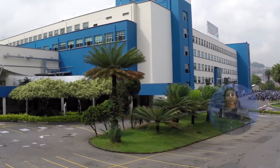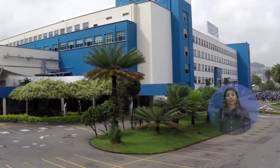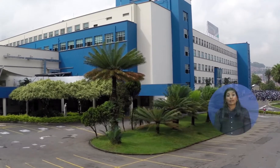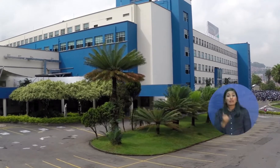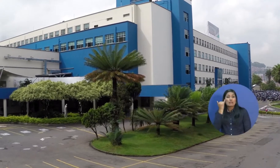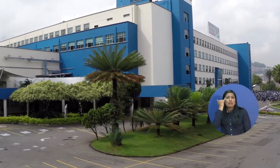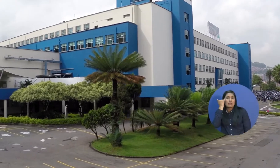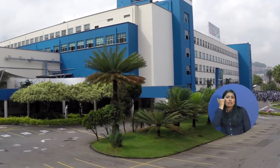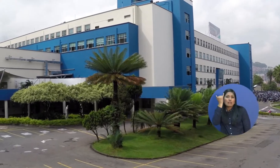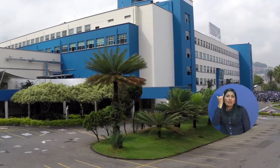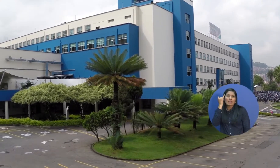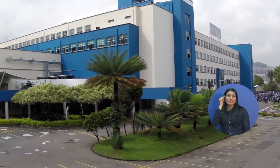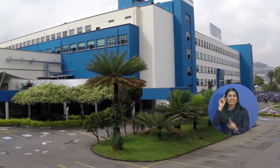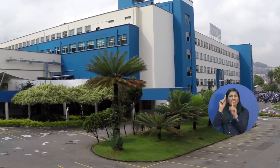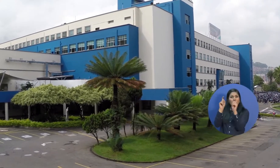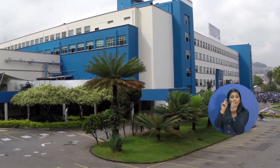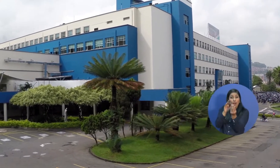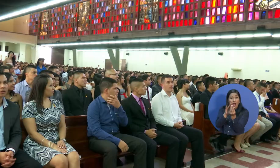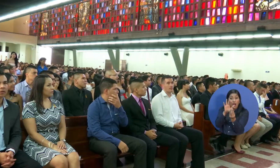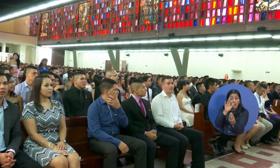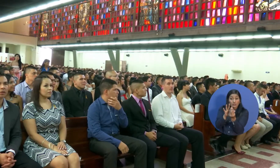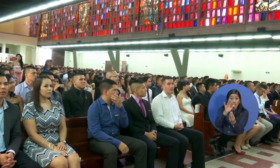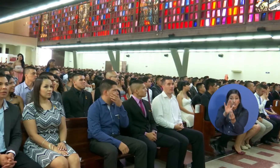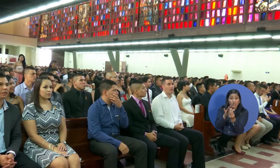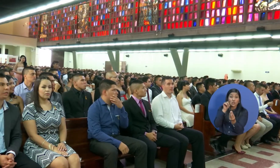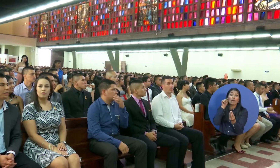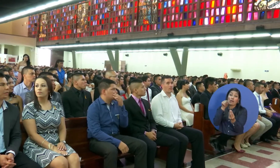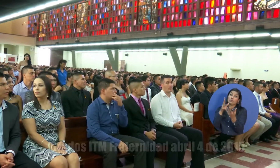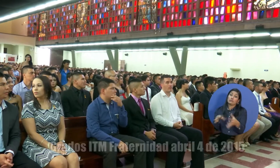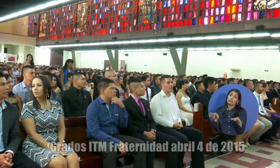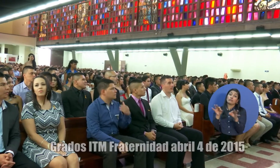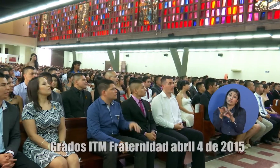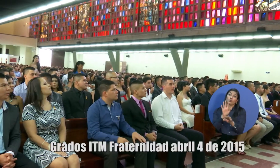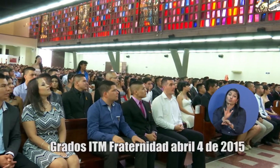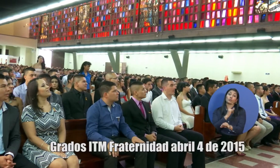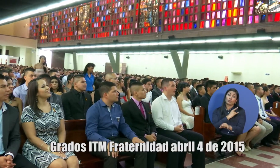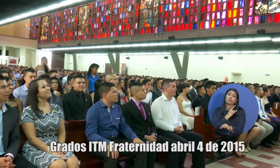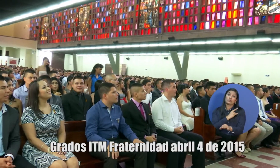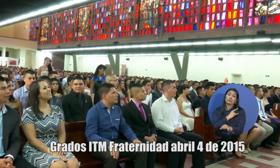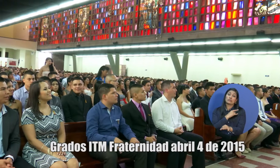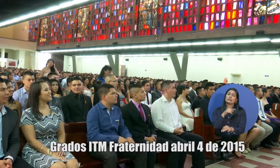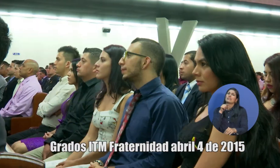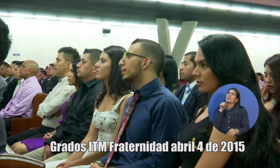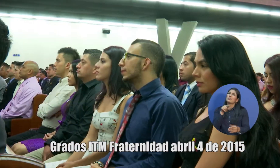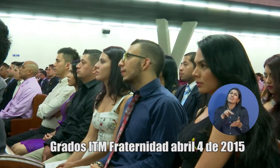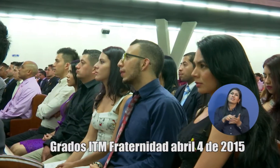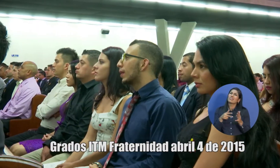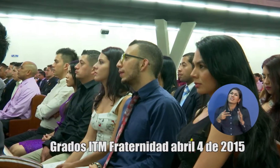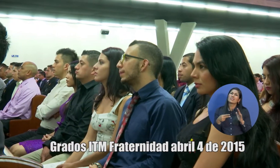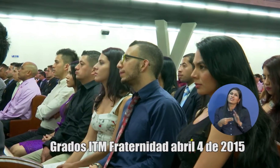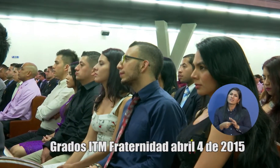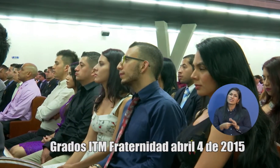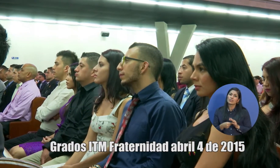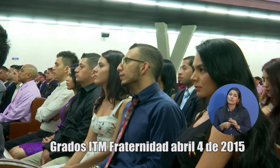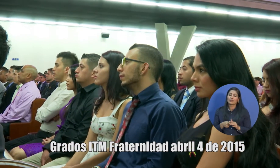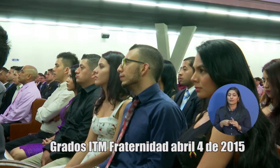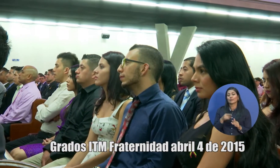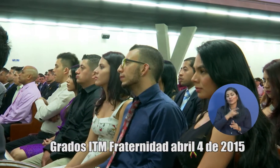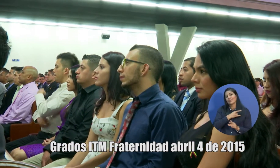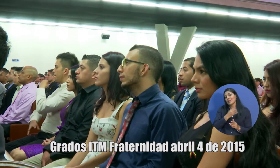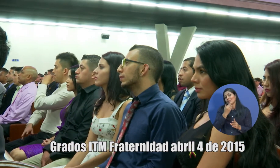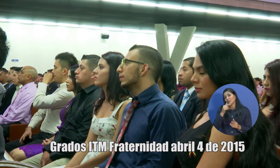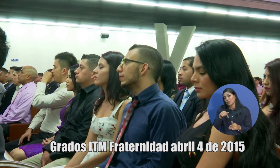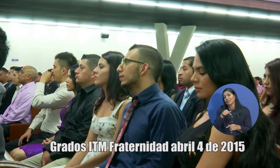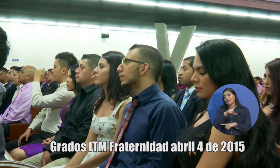Como hemos visto, expresar ideas abstractas necesarias en la formación universitaria implica que en una institución como el ITM